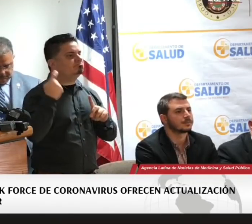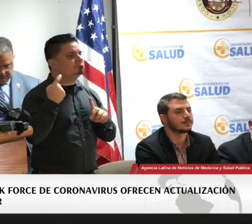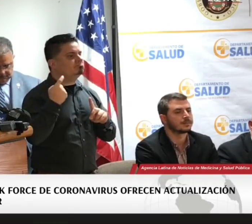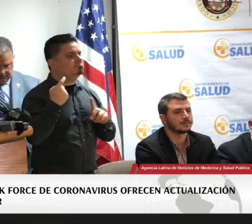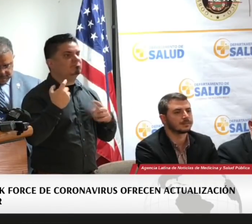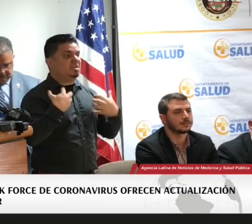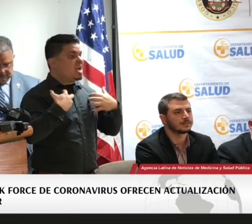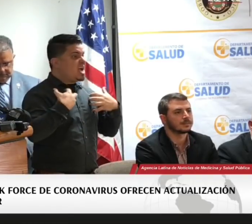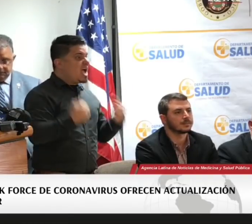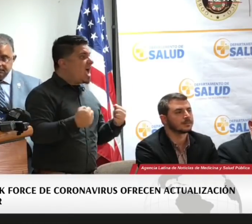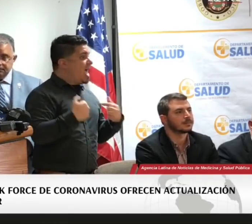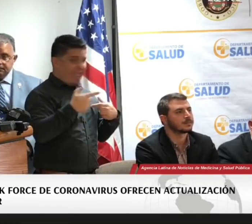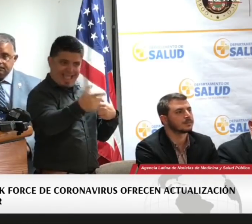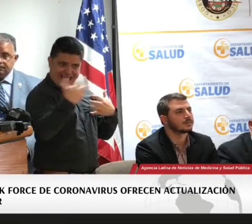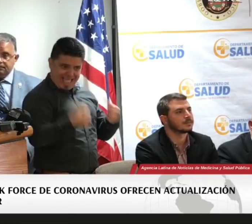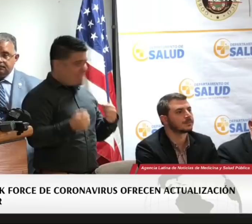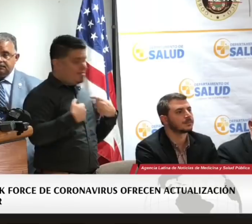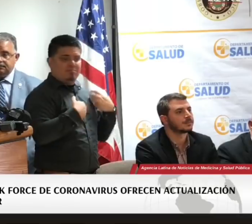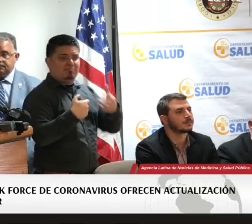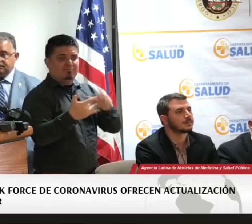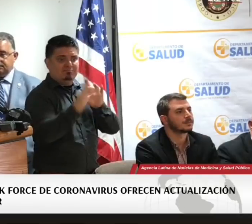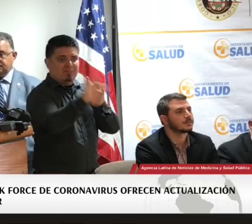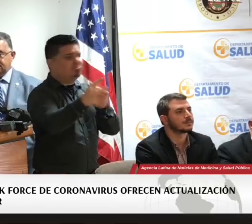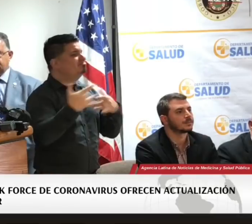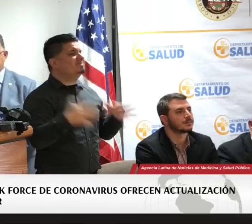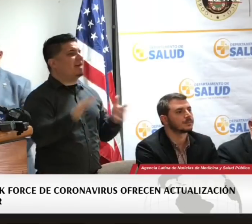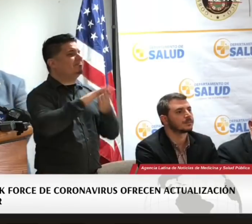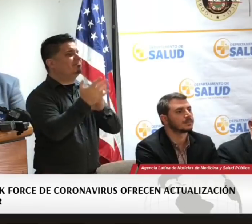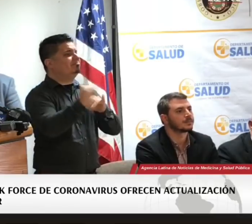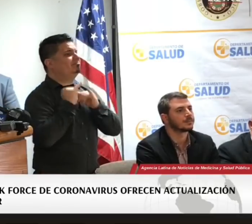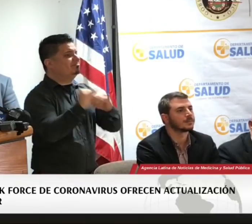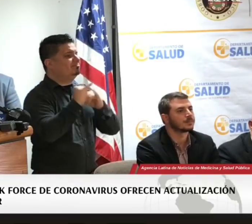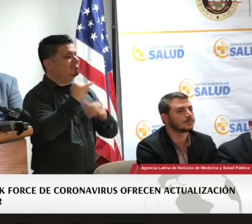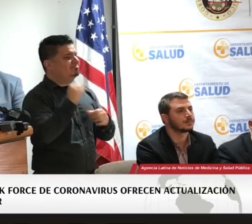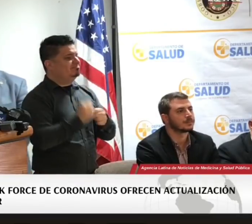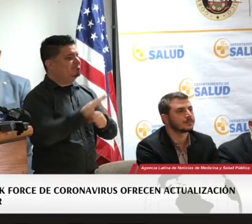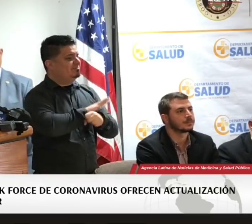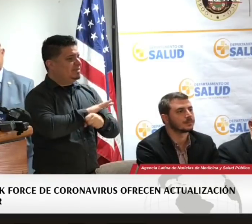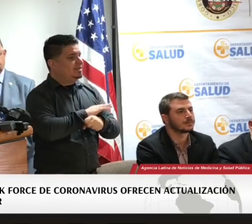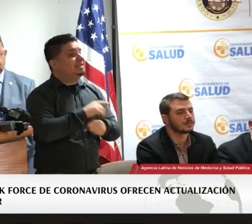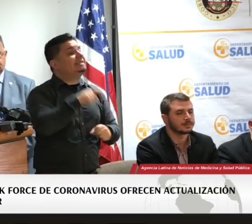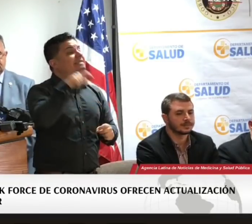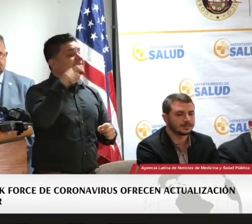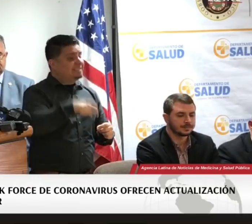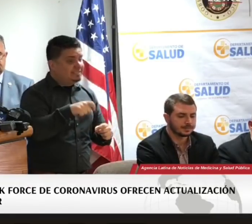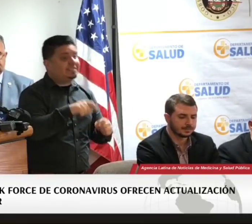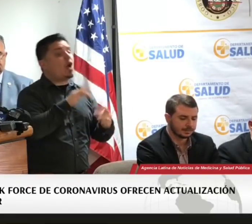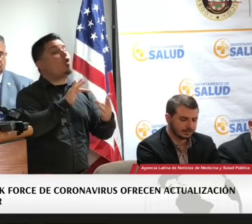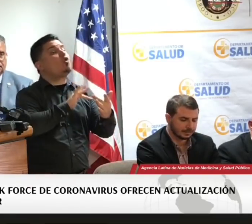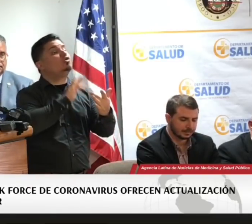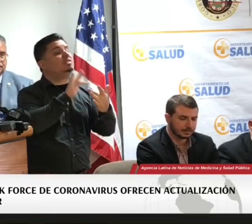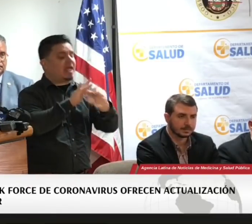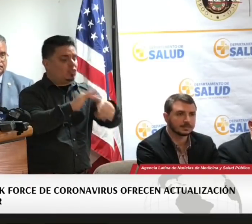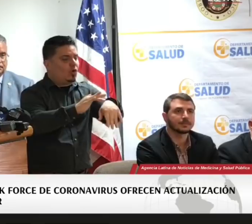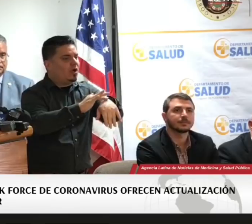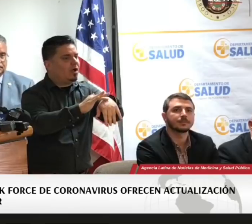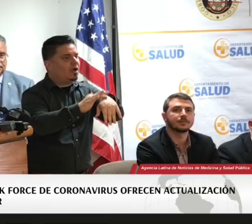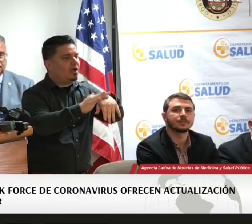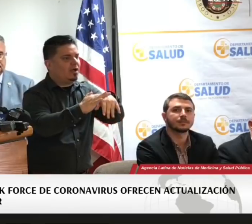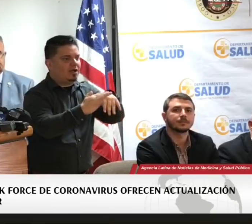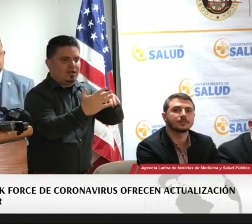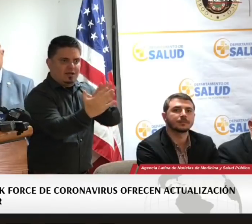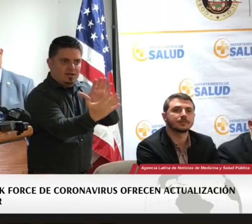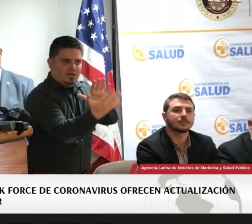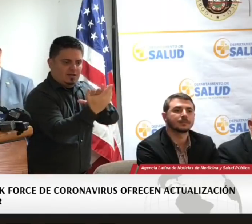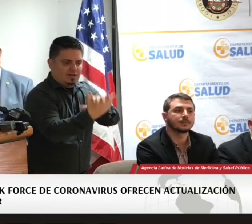debería haber unos intermediarios, o sea, una persona que haya estado en contacto con una persona y no tener síntomas